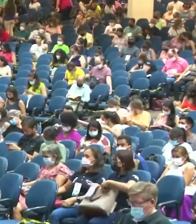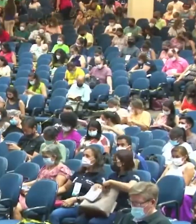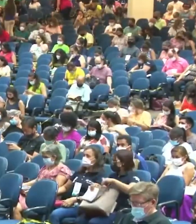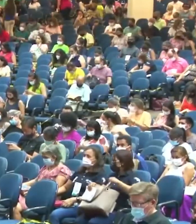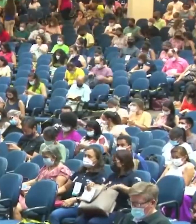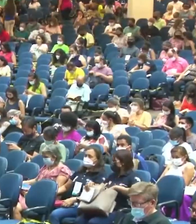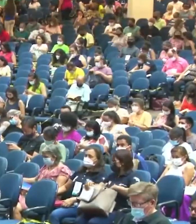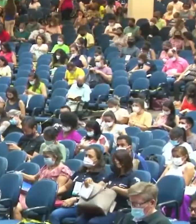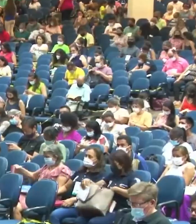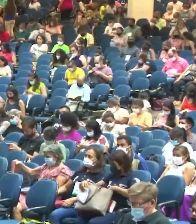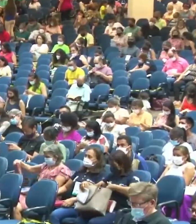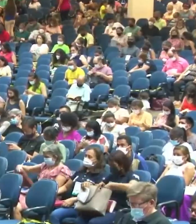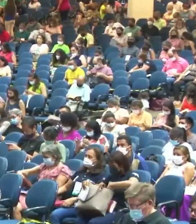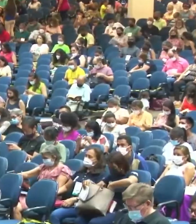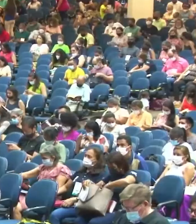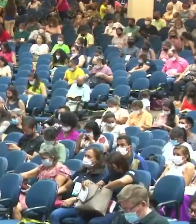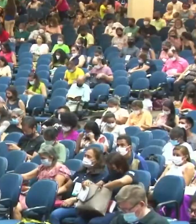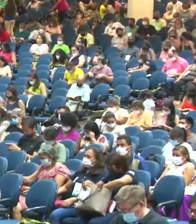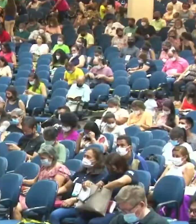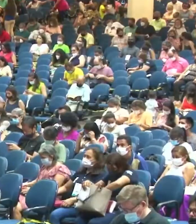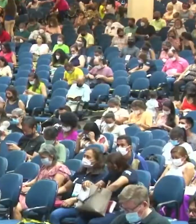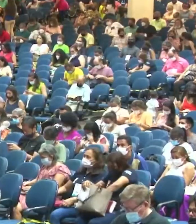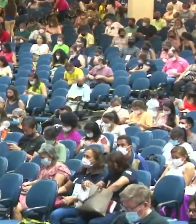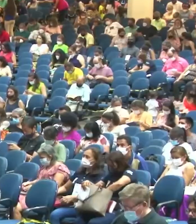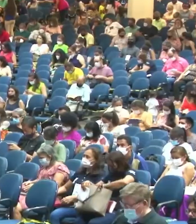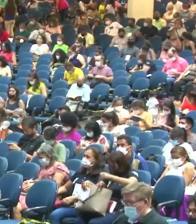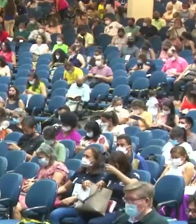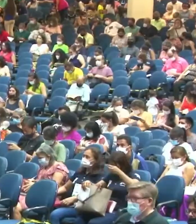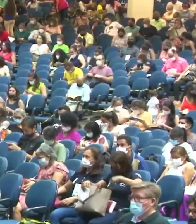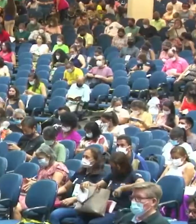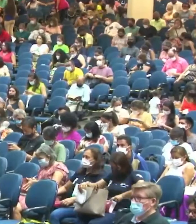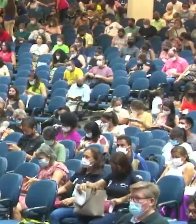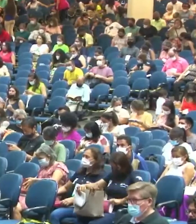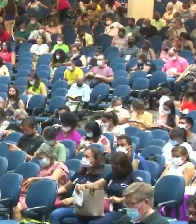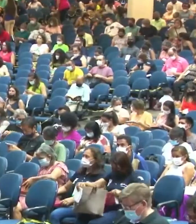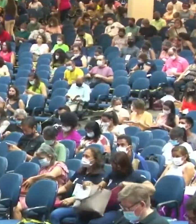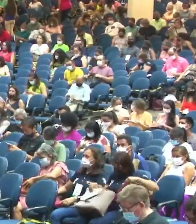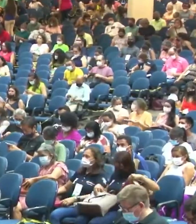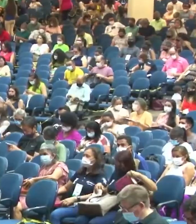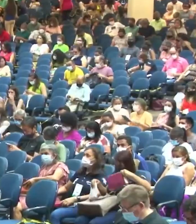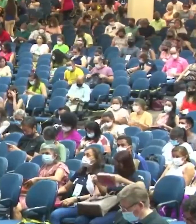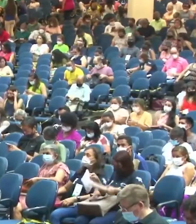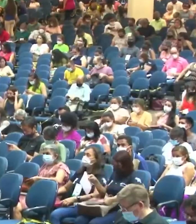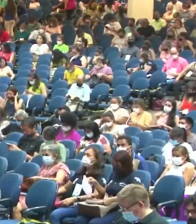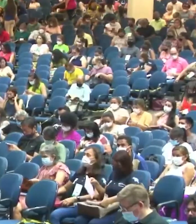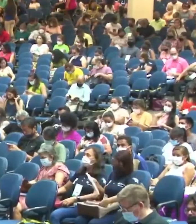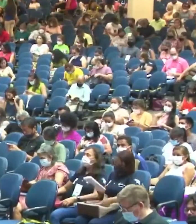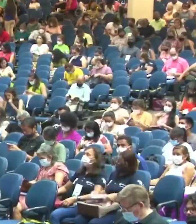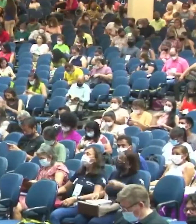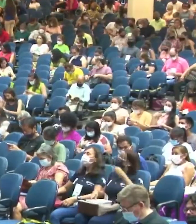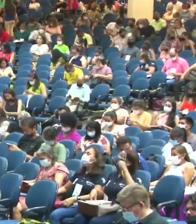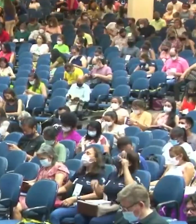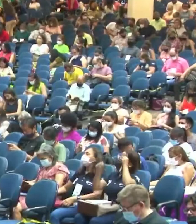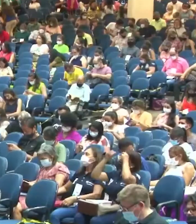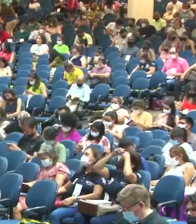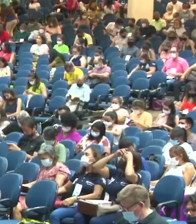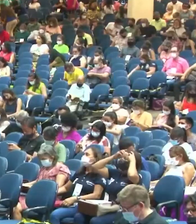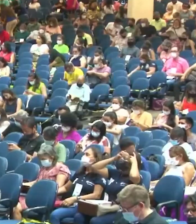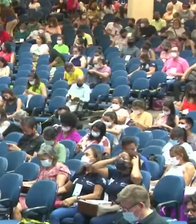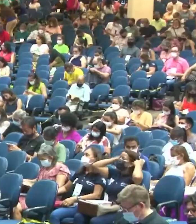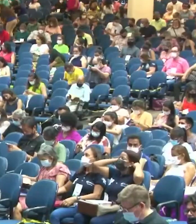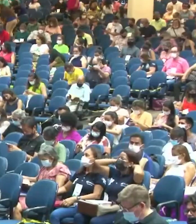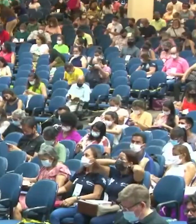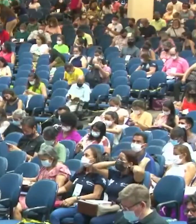antepenúltimo livro do Velho Testamento, tá bom? O último é Malaquias, penúltimo